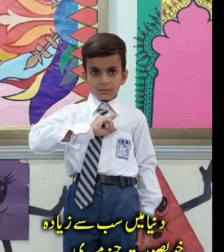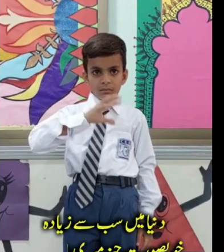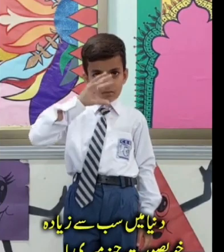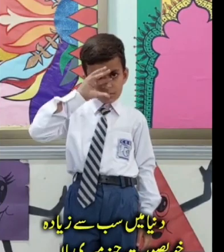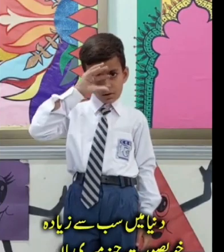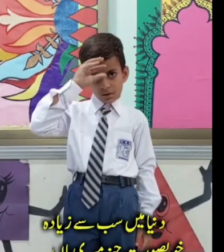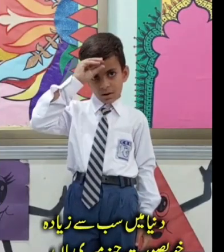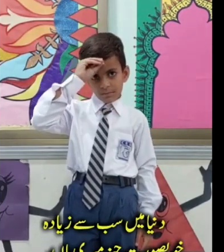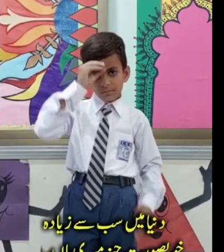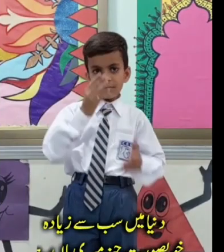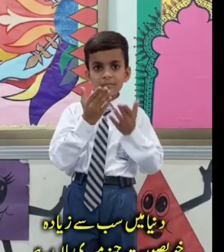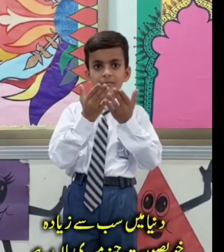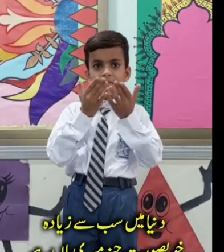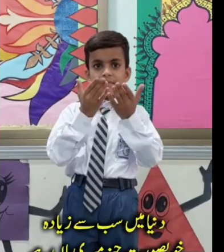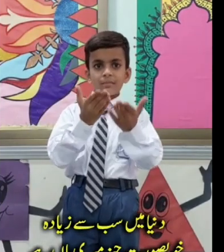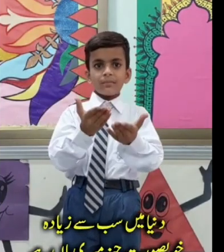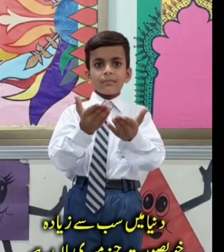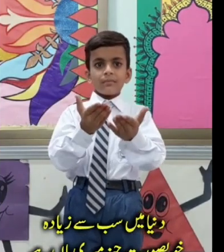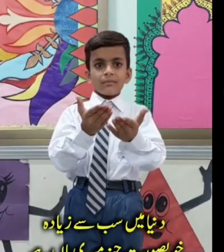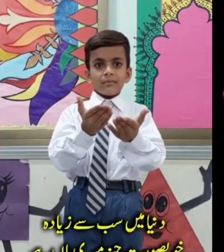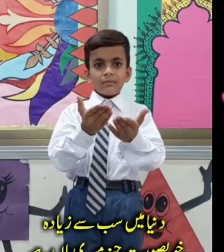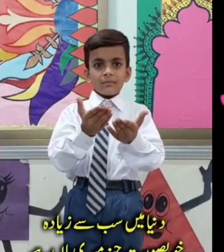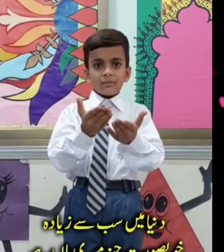माँ है।